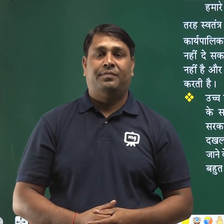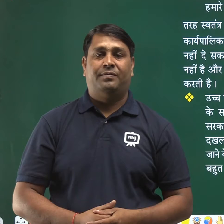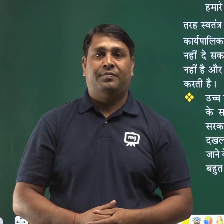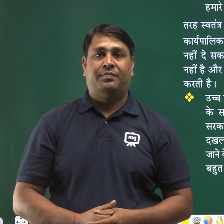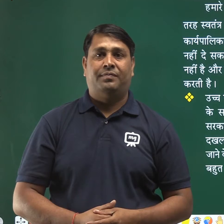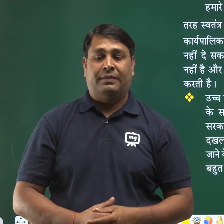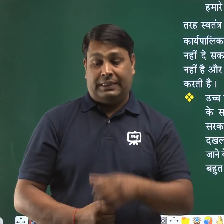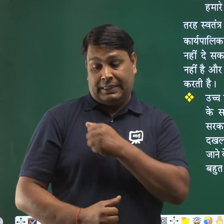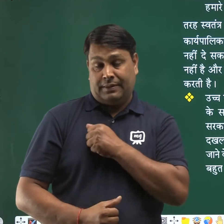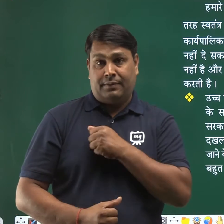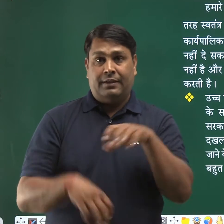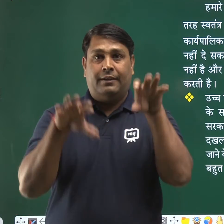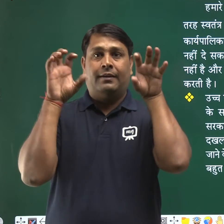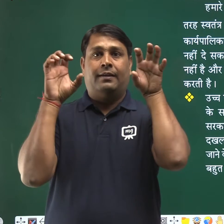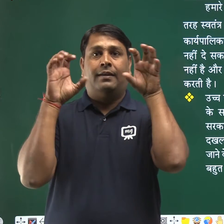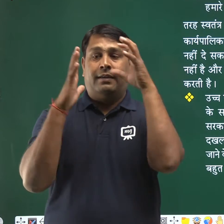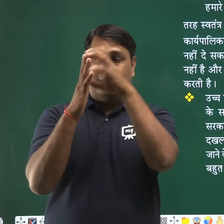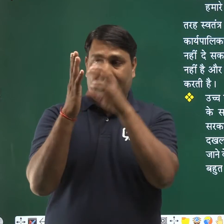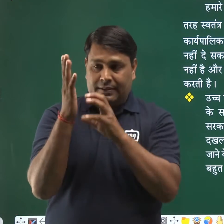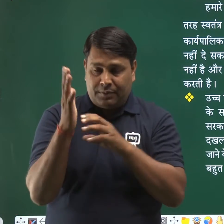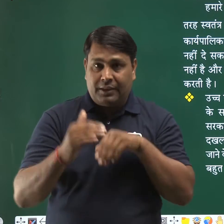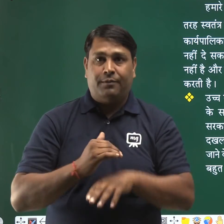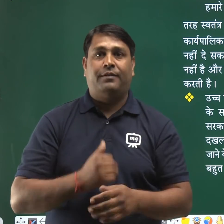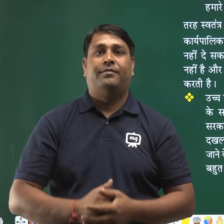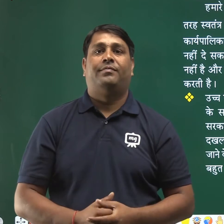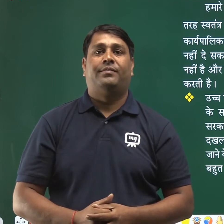हमारे संविधान में